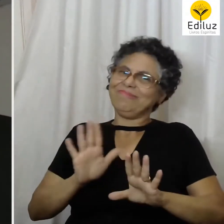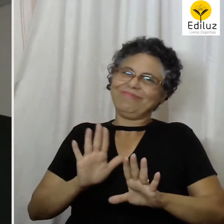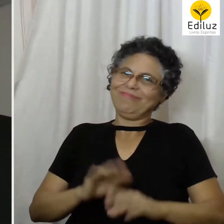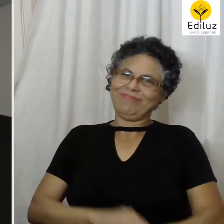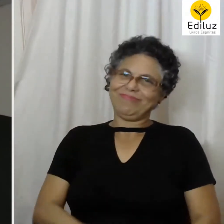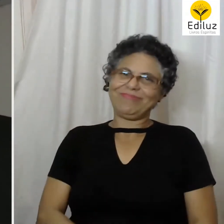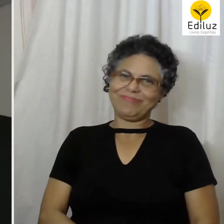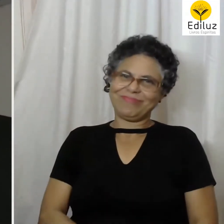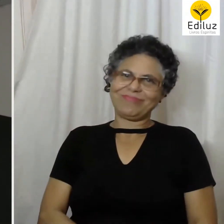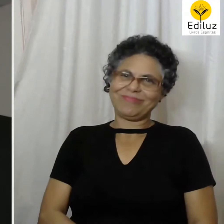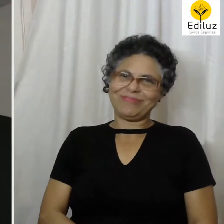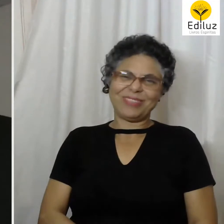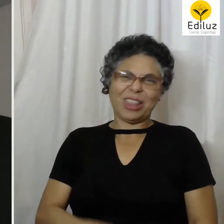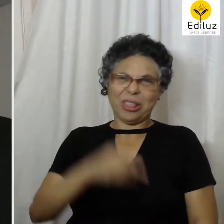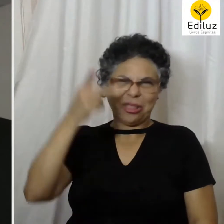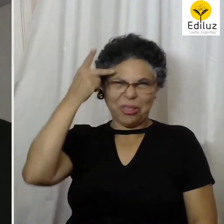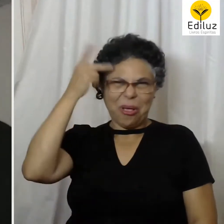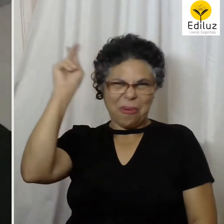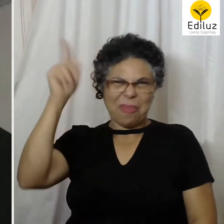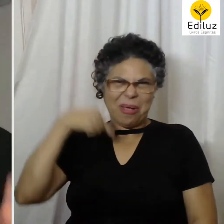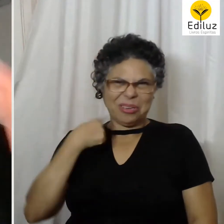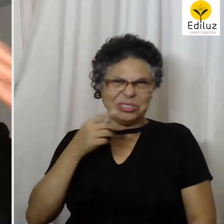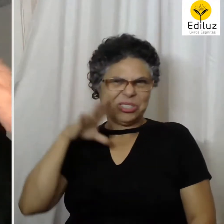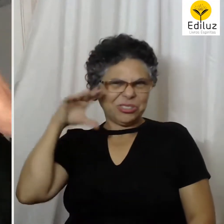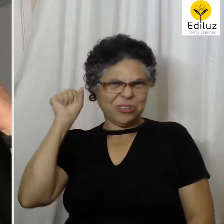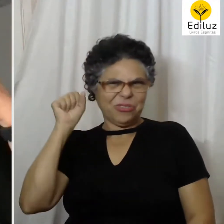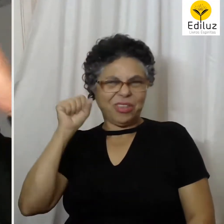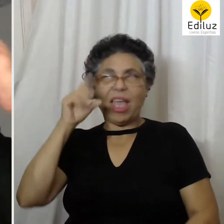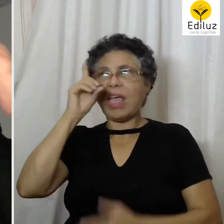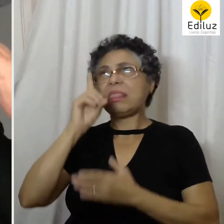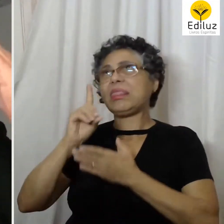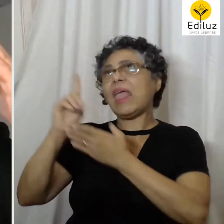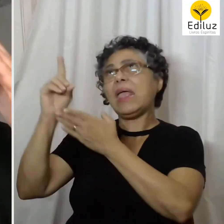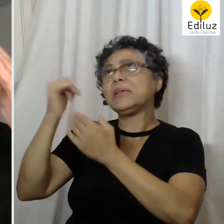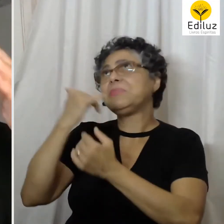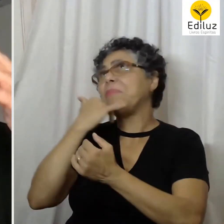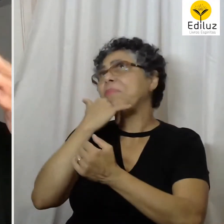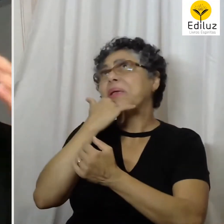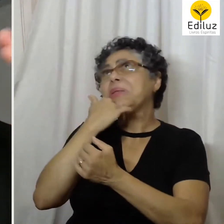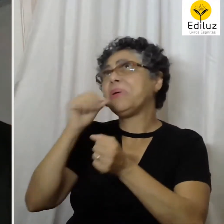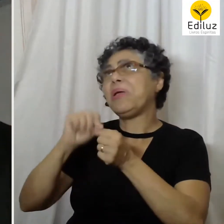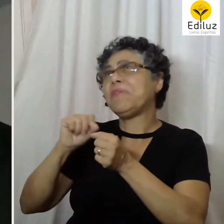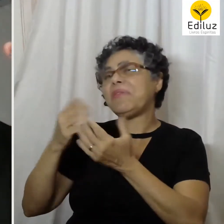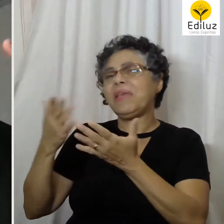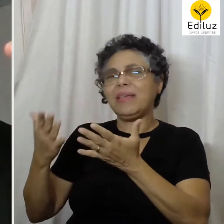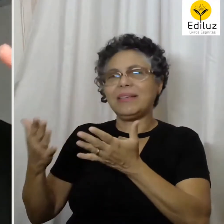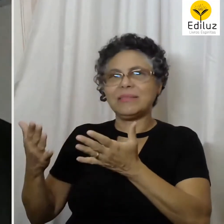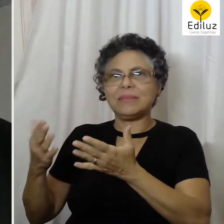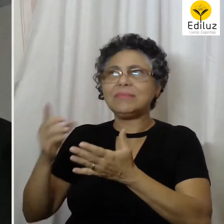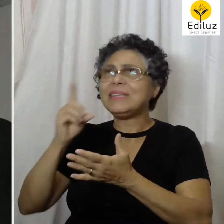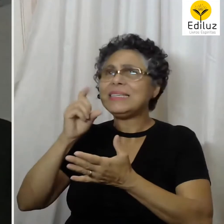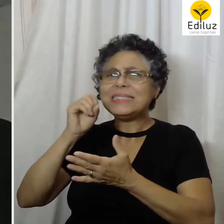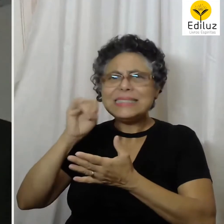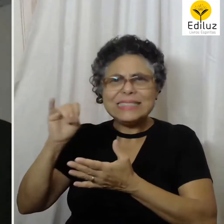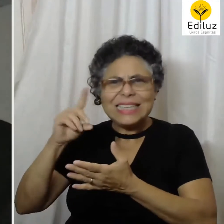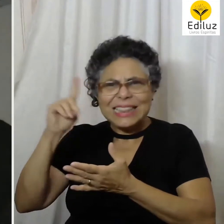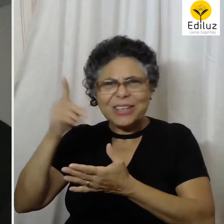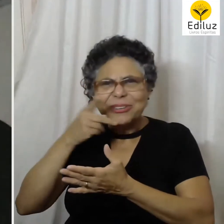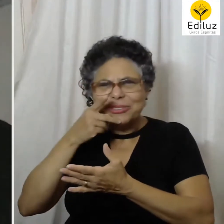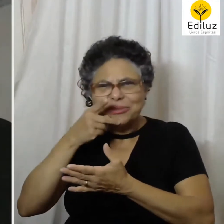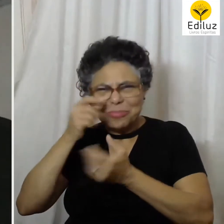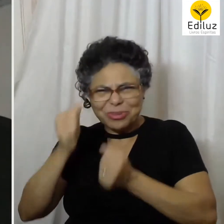E é muito comum a gente ouvir: Deus me perdoe pelo que eu fiz. Se Deus pudesse